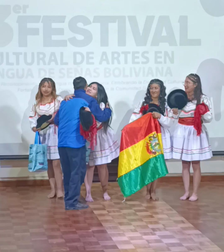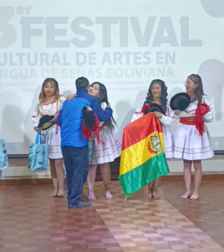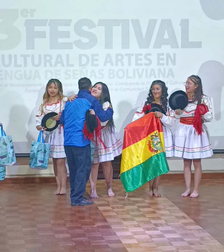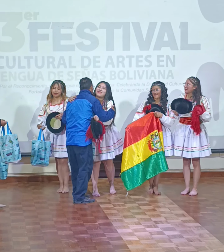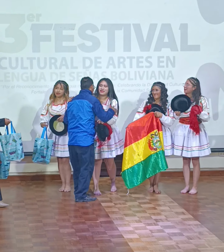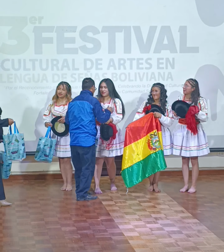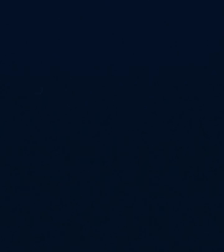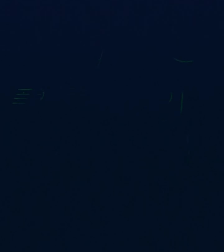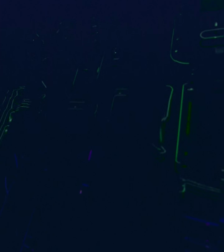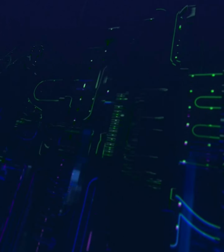sorda.